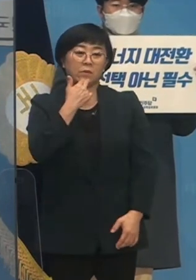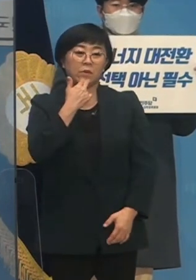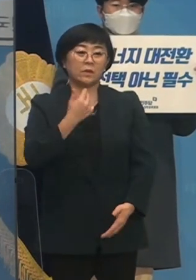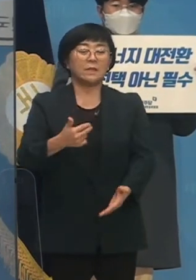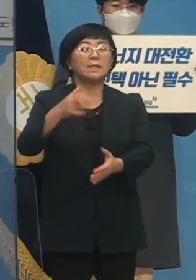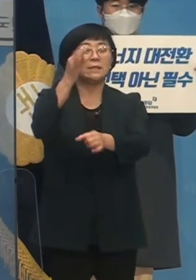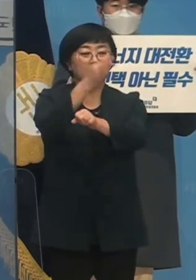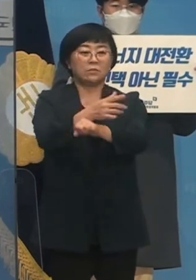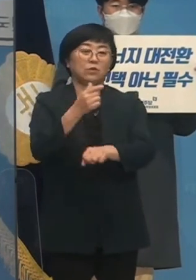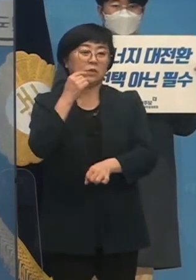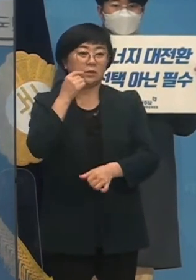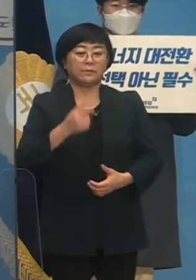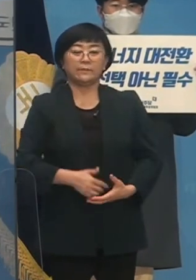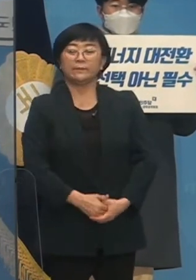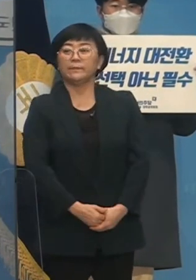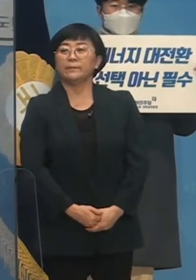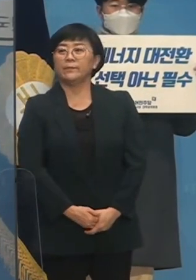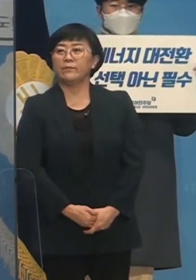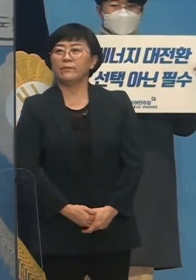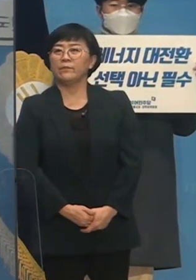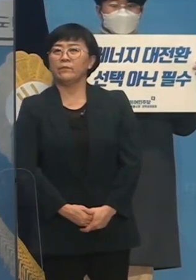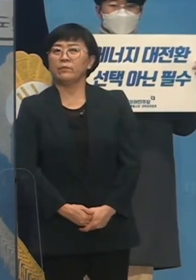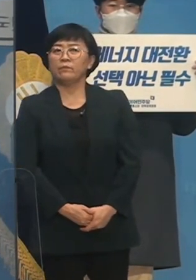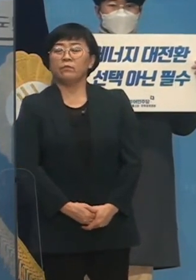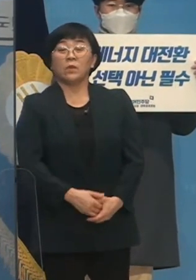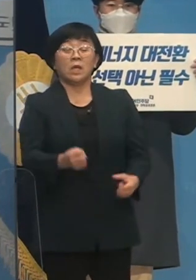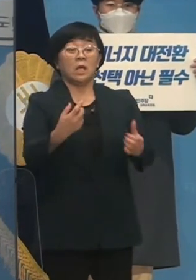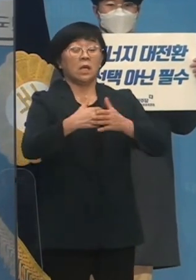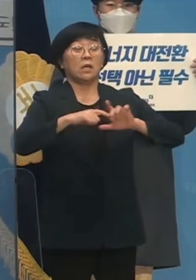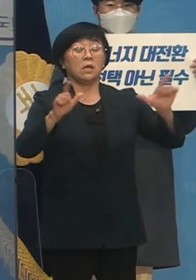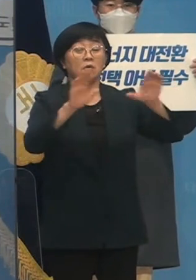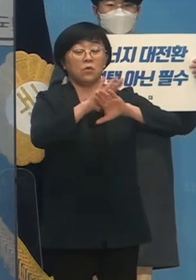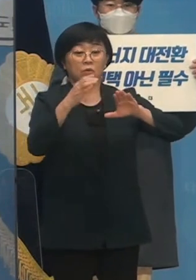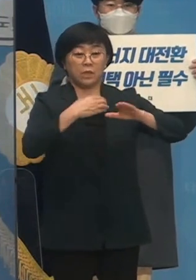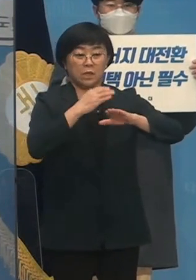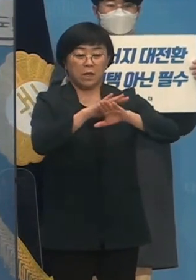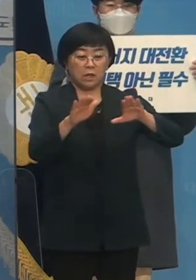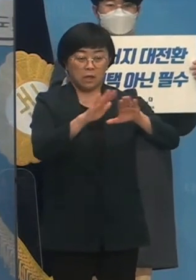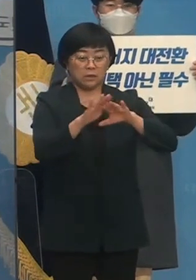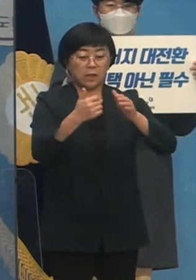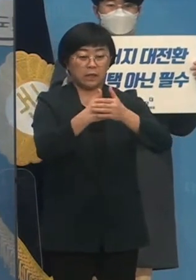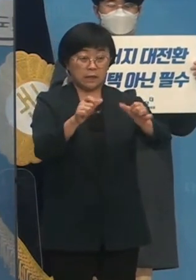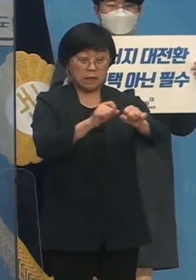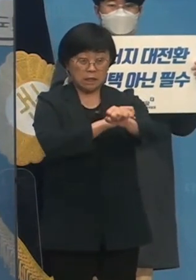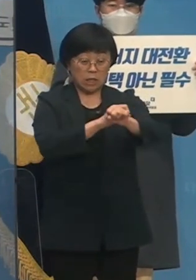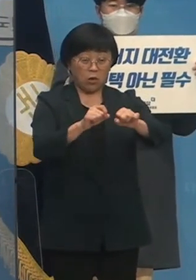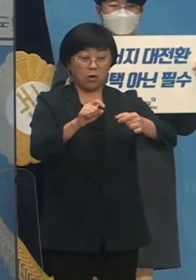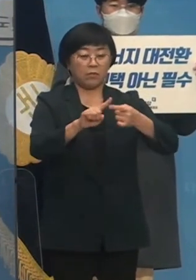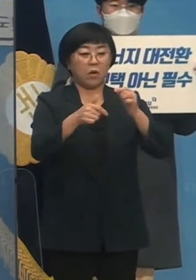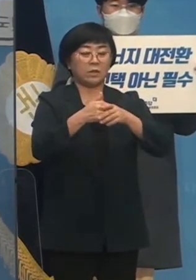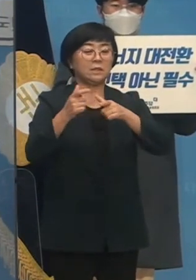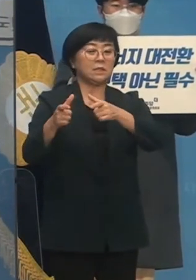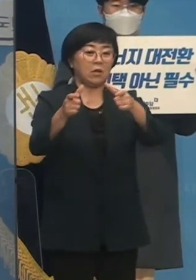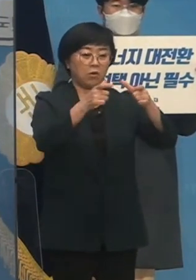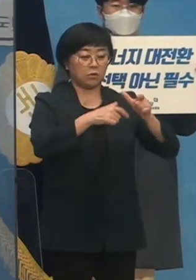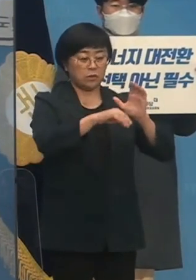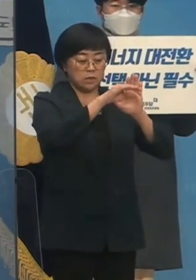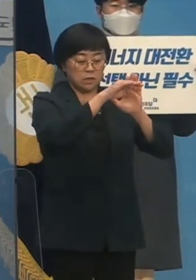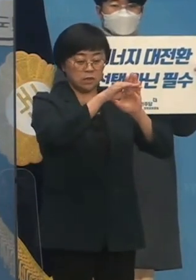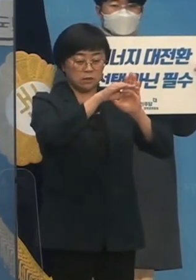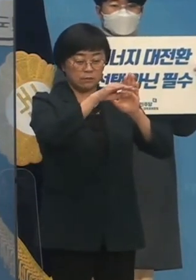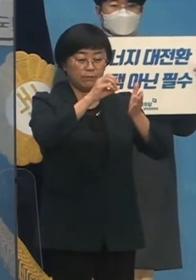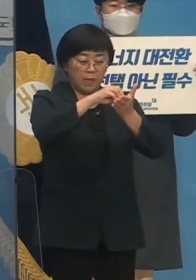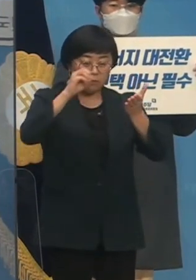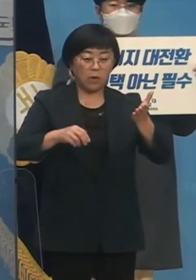수 없을 지경입니다. 따라서 기후위기 해결 과정에서 특정 계층이나 지역 등을 배제하지